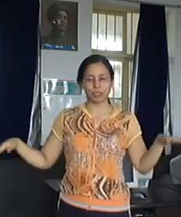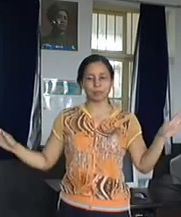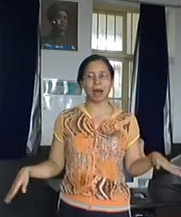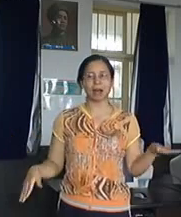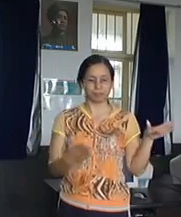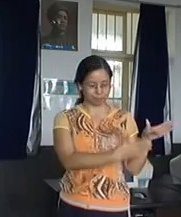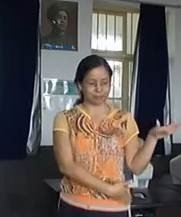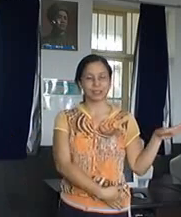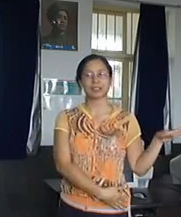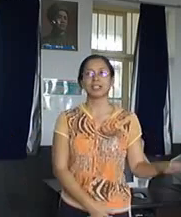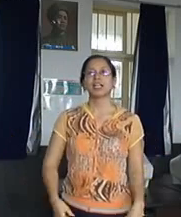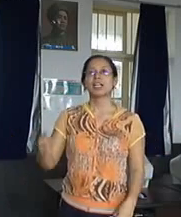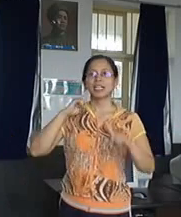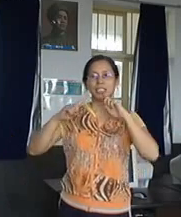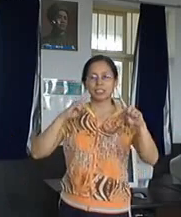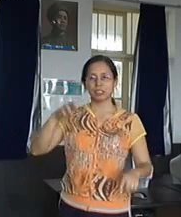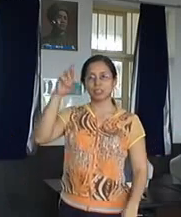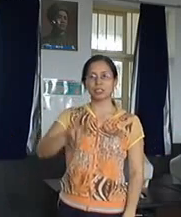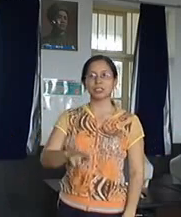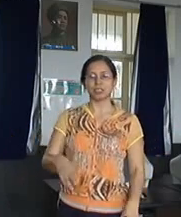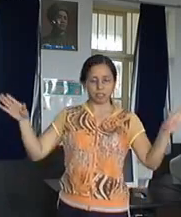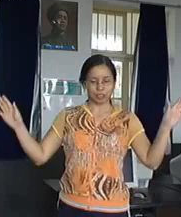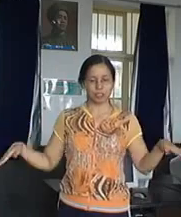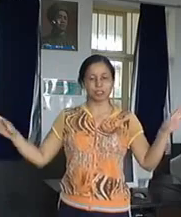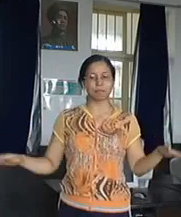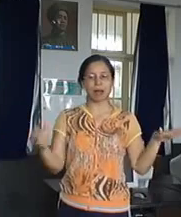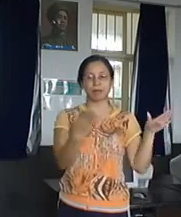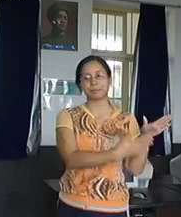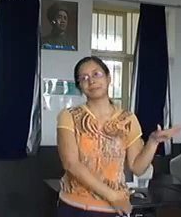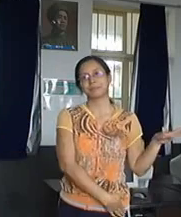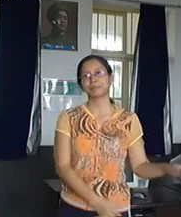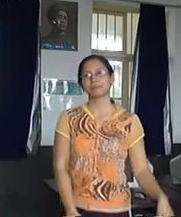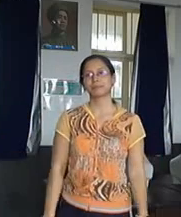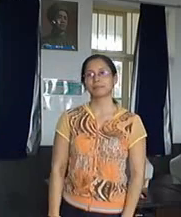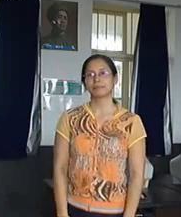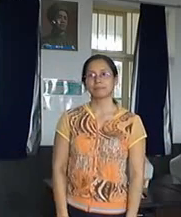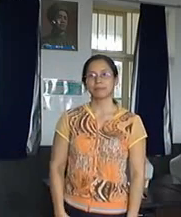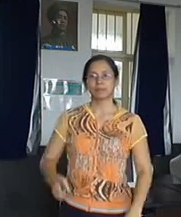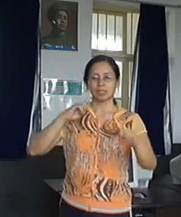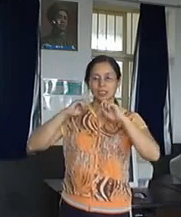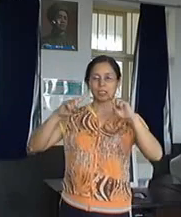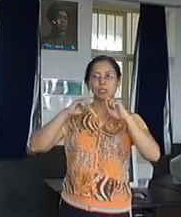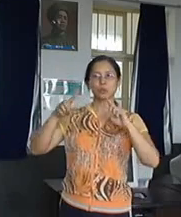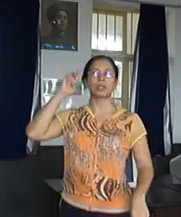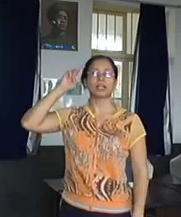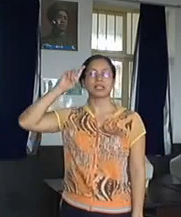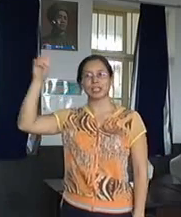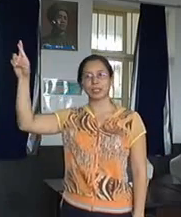歌声是翅膀。 唱出了希望， 唱出了希